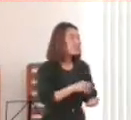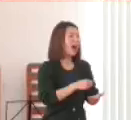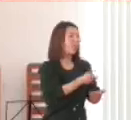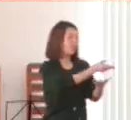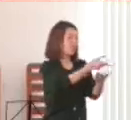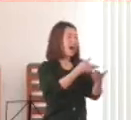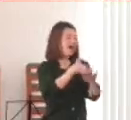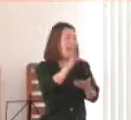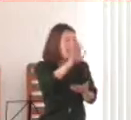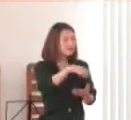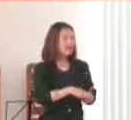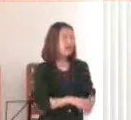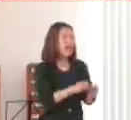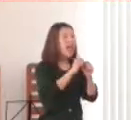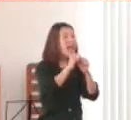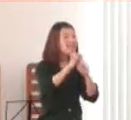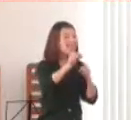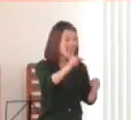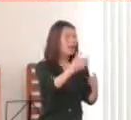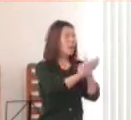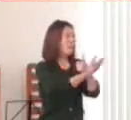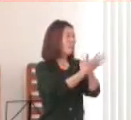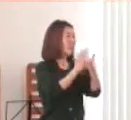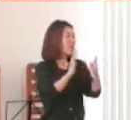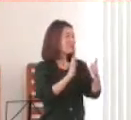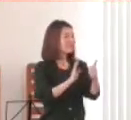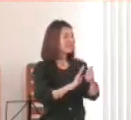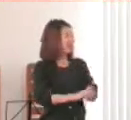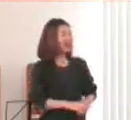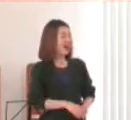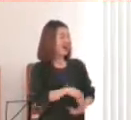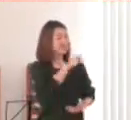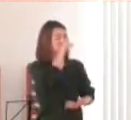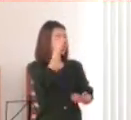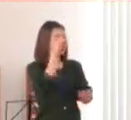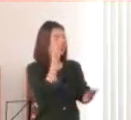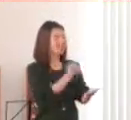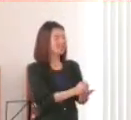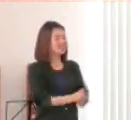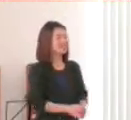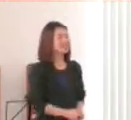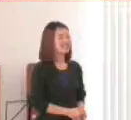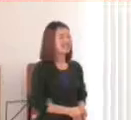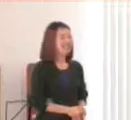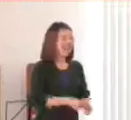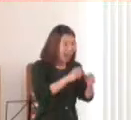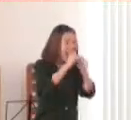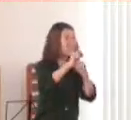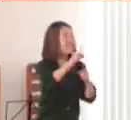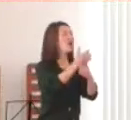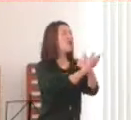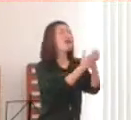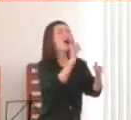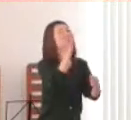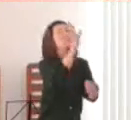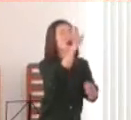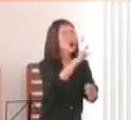、永遠保険、ね、保険金は無料です、